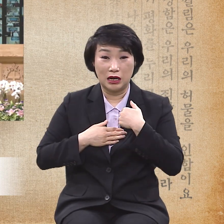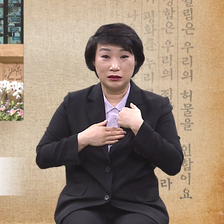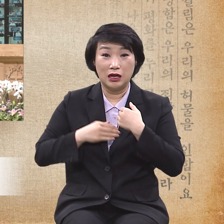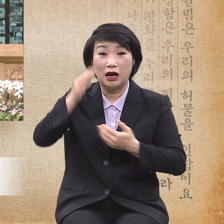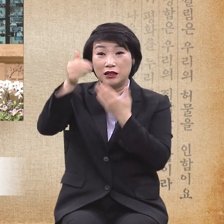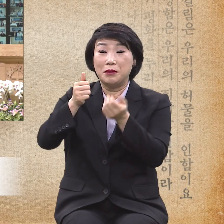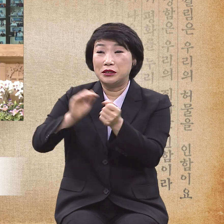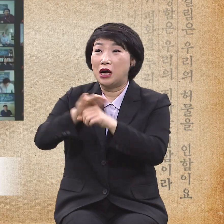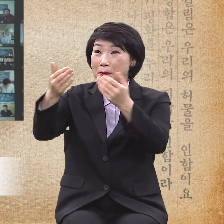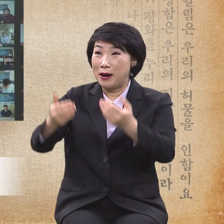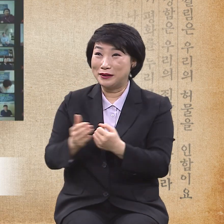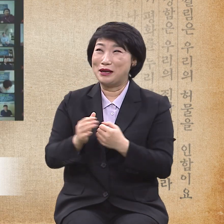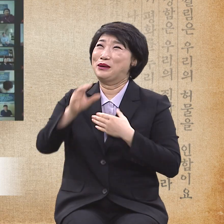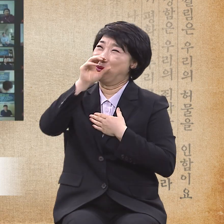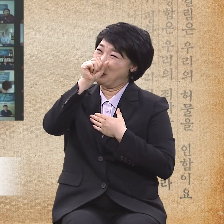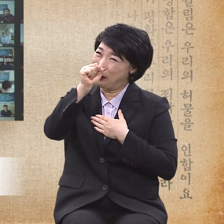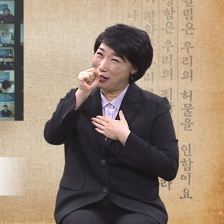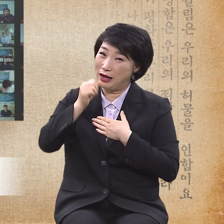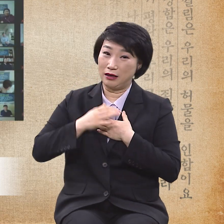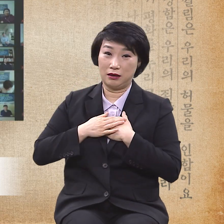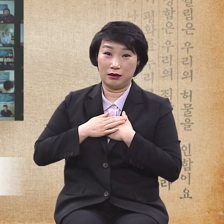하나님 사랑받으니까 좋아.